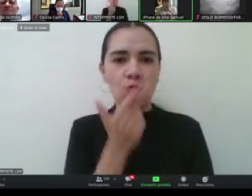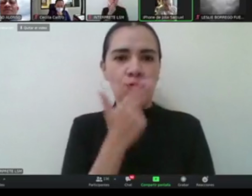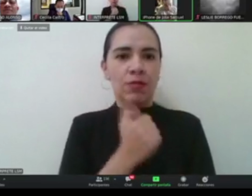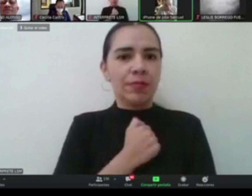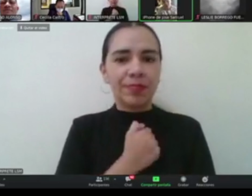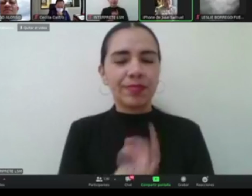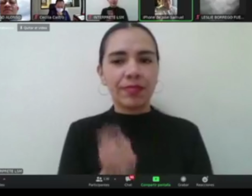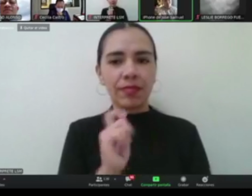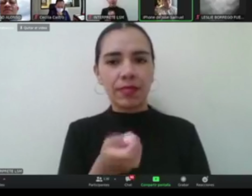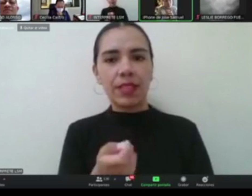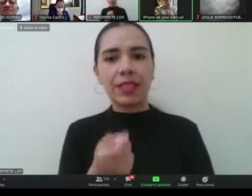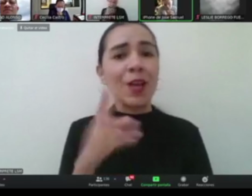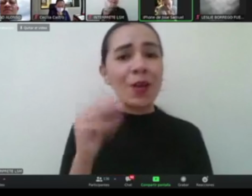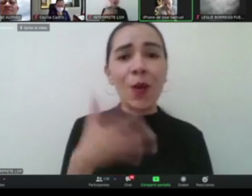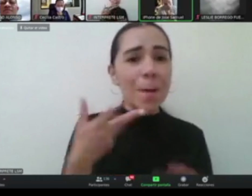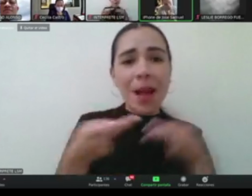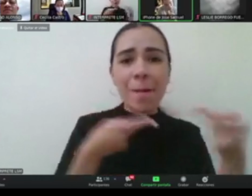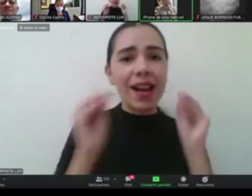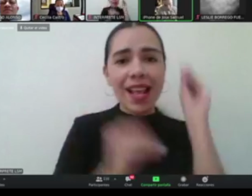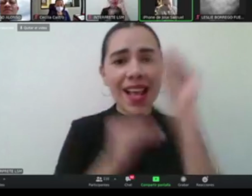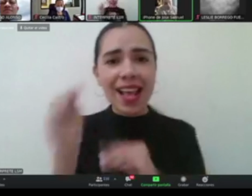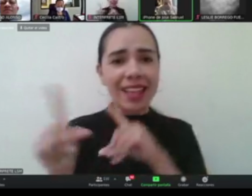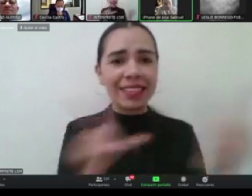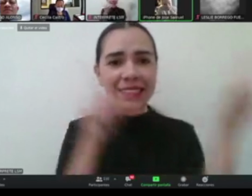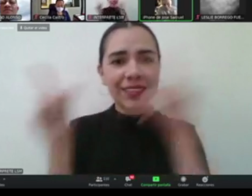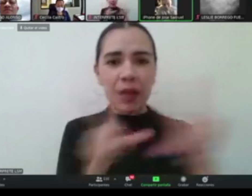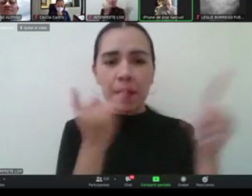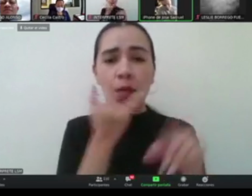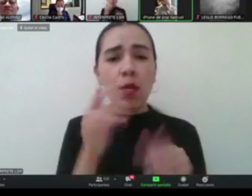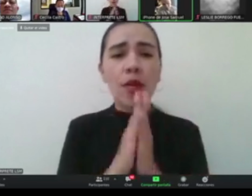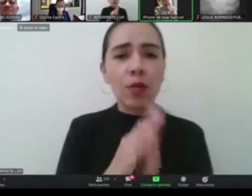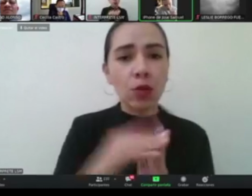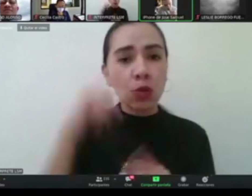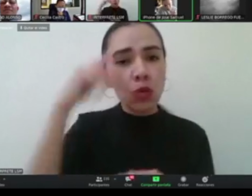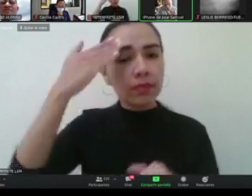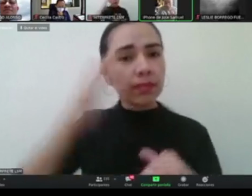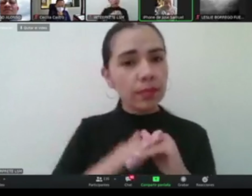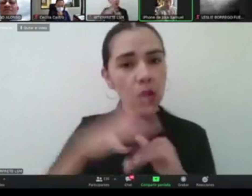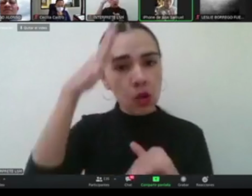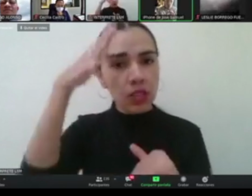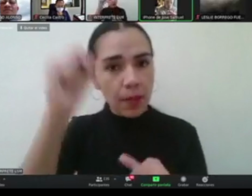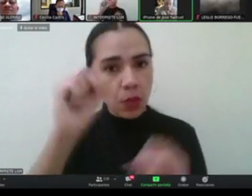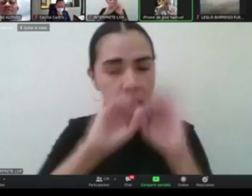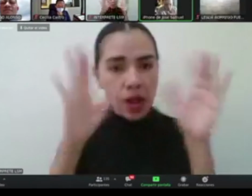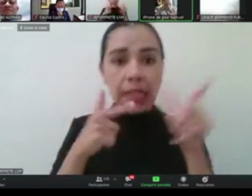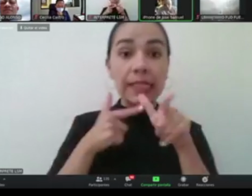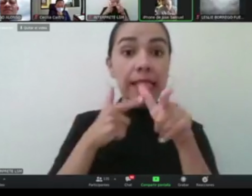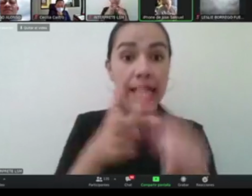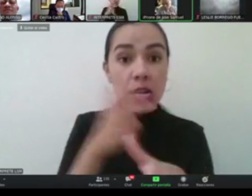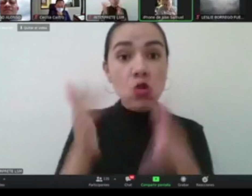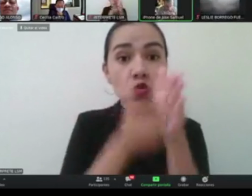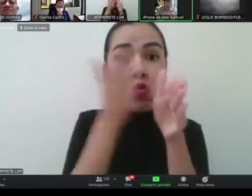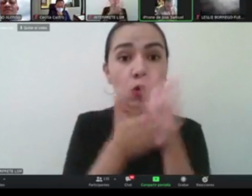a preparar ninguna presentación por lo del computador, pero quiero que les quede ese concepto claro, seguir construyendo juntos,